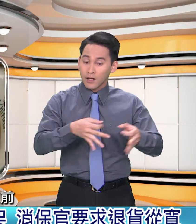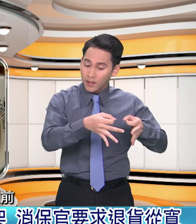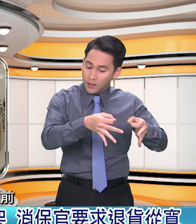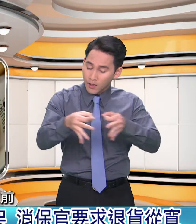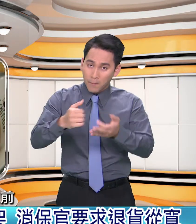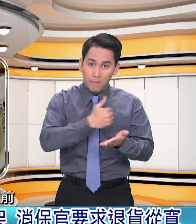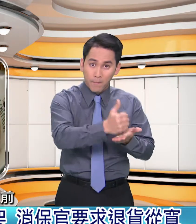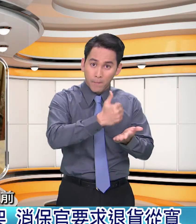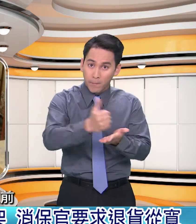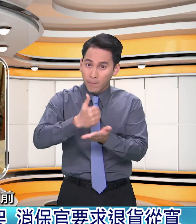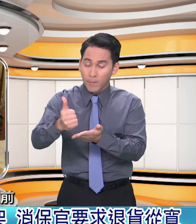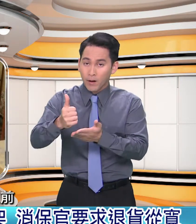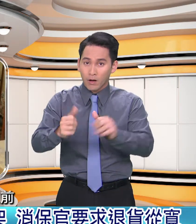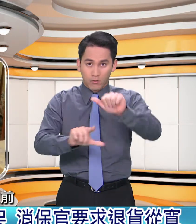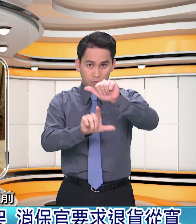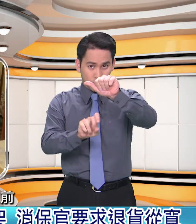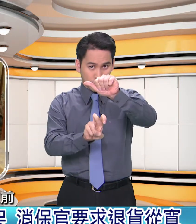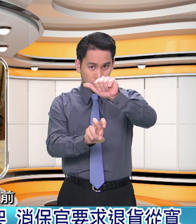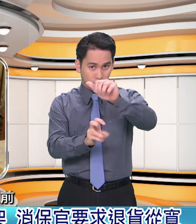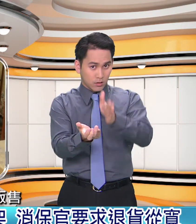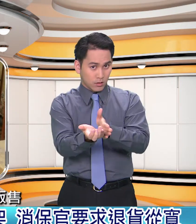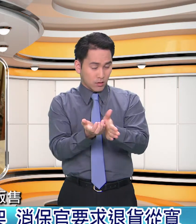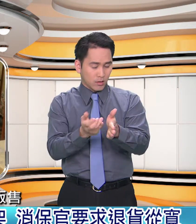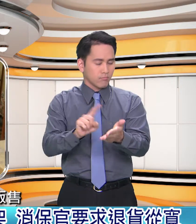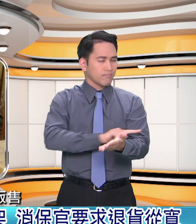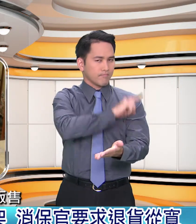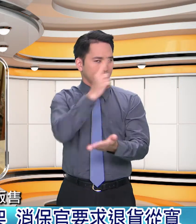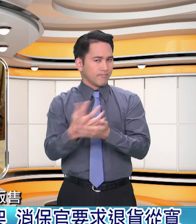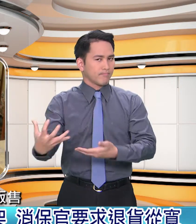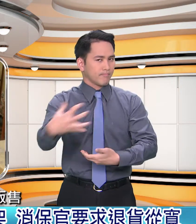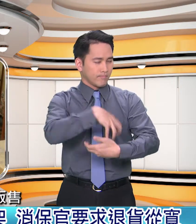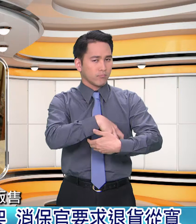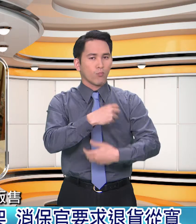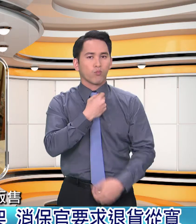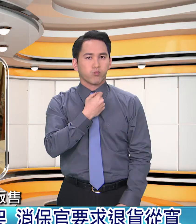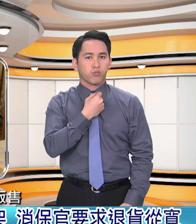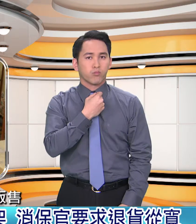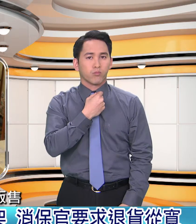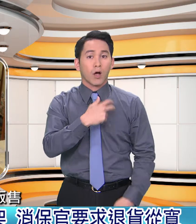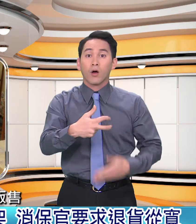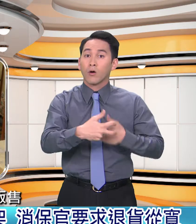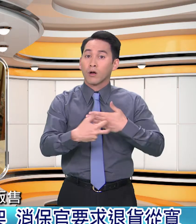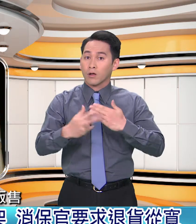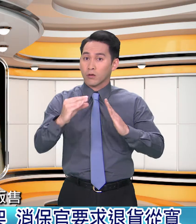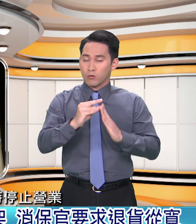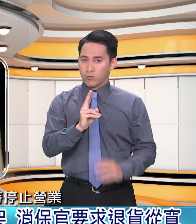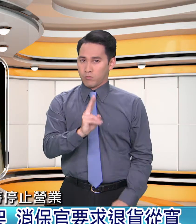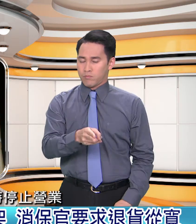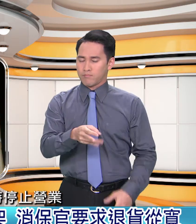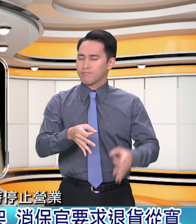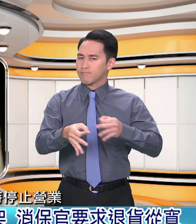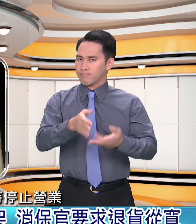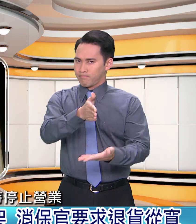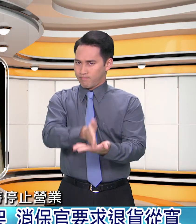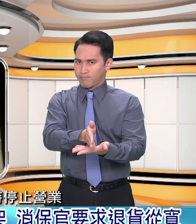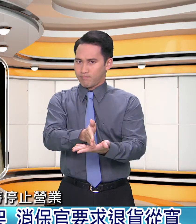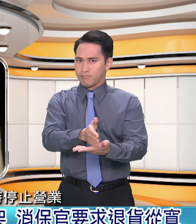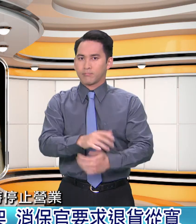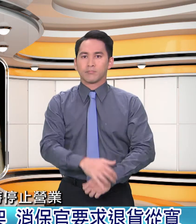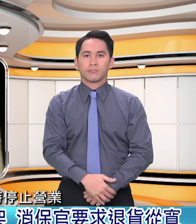要在5月20号之前全面完成下架，不得贩售。卫生局已经勒令暂时